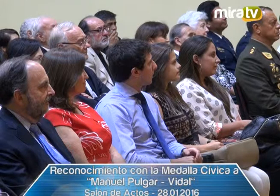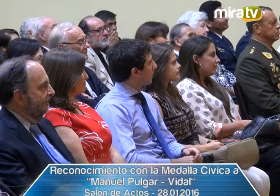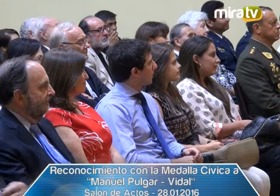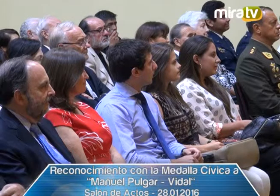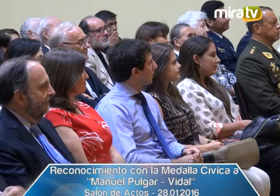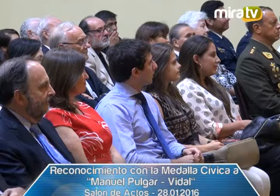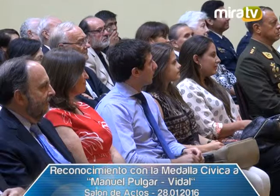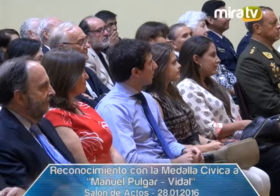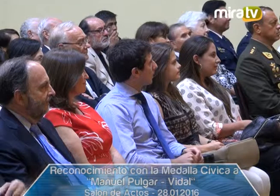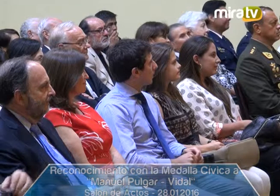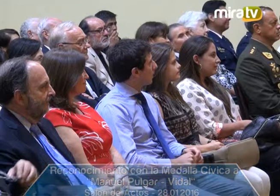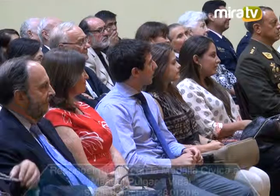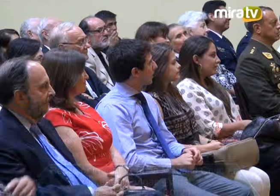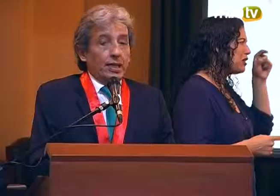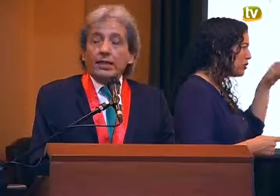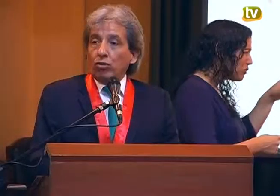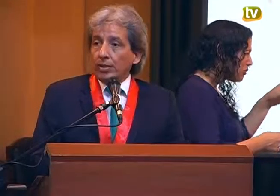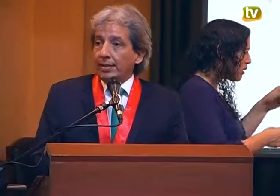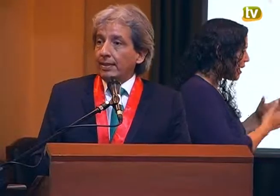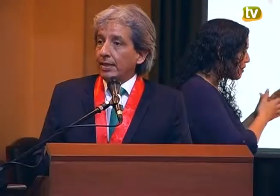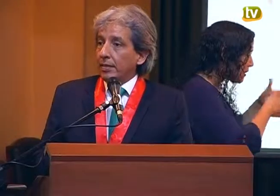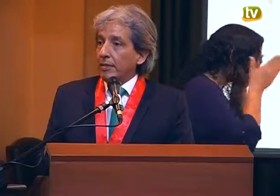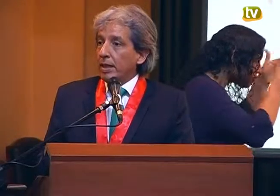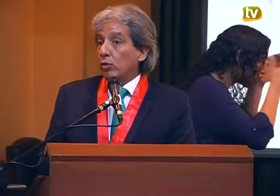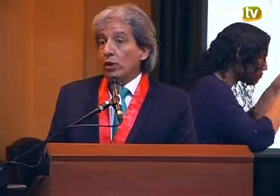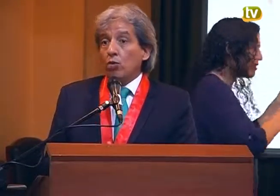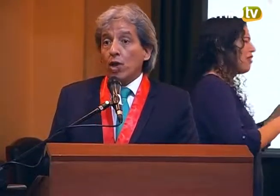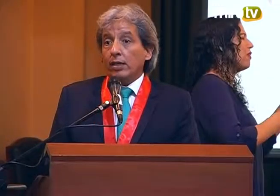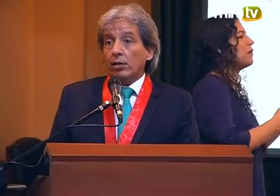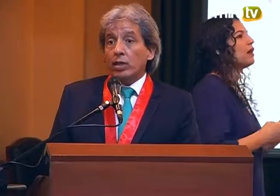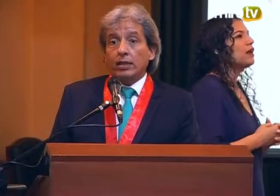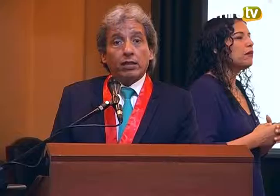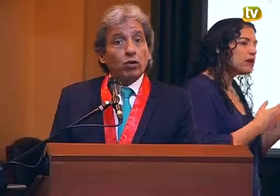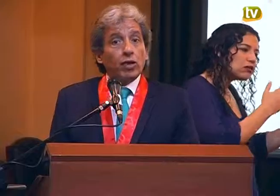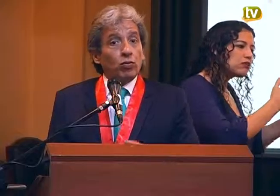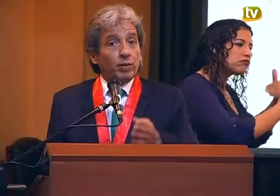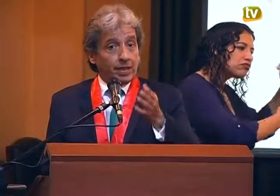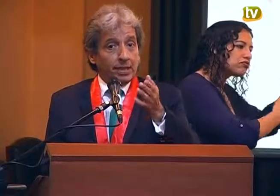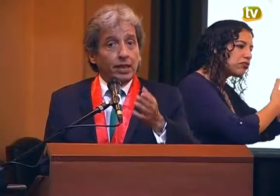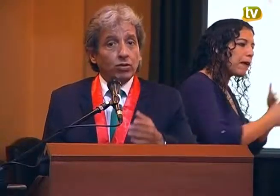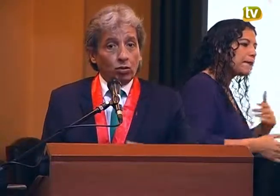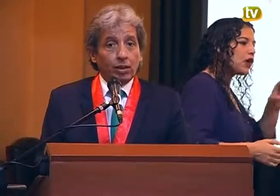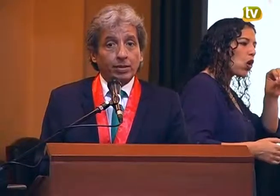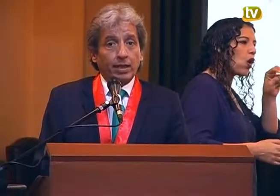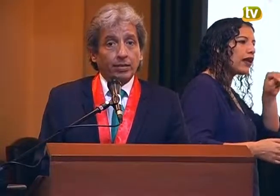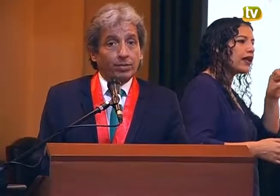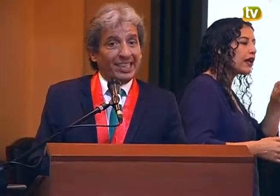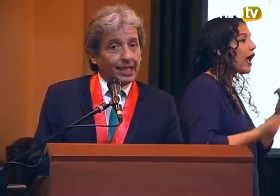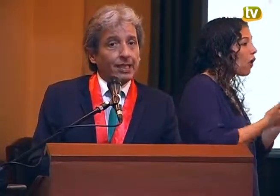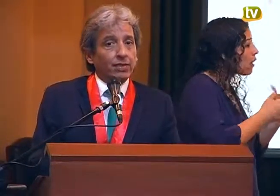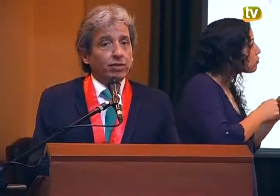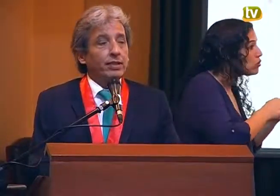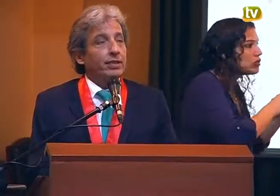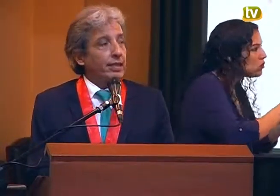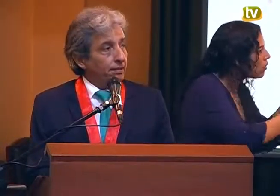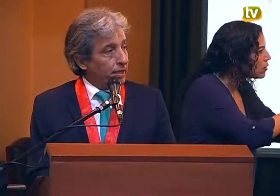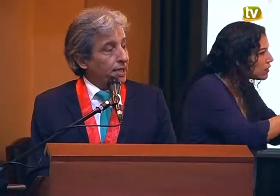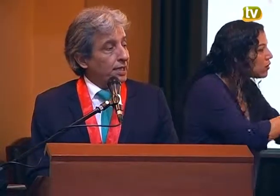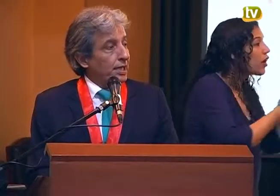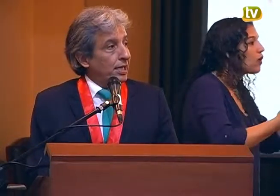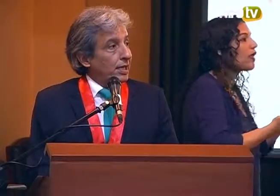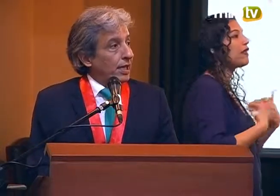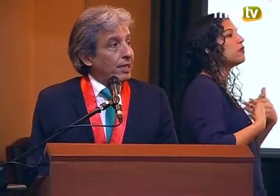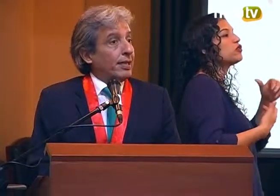pudiese dedicarse profesionalmente. Y entonces ese atrevimiento llevó a que esta organización, que cumple 30 años, Jorge, este año, 30 años, es